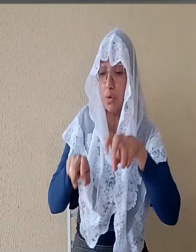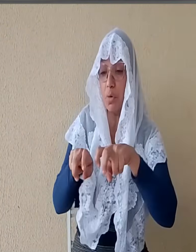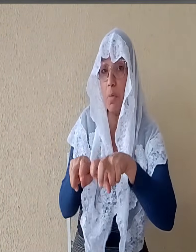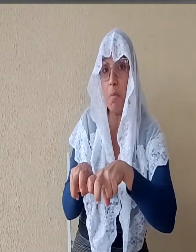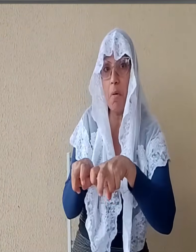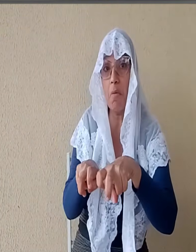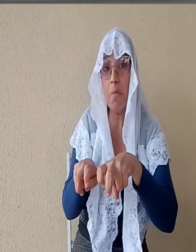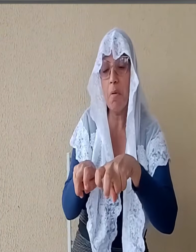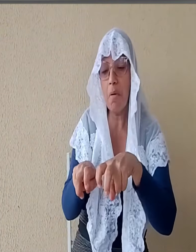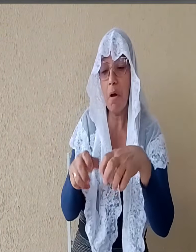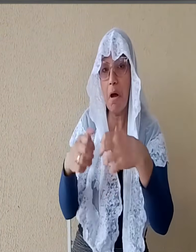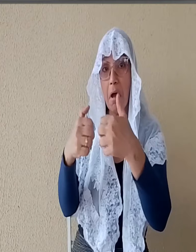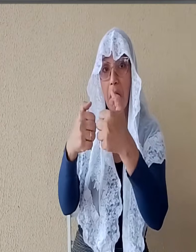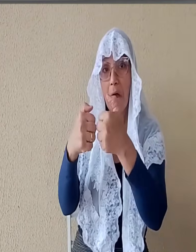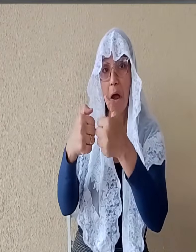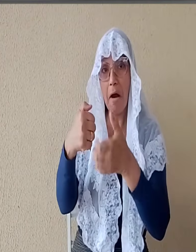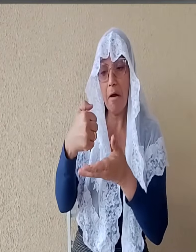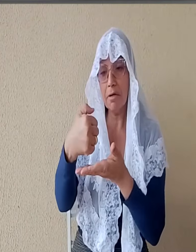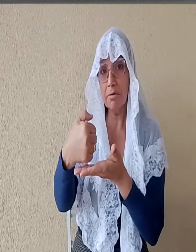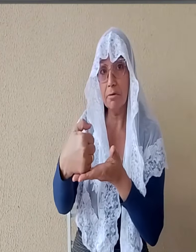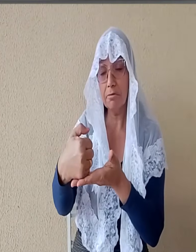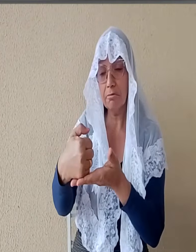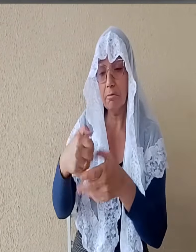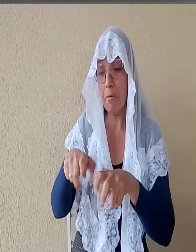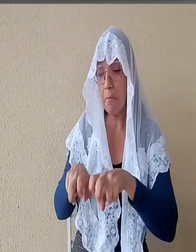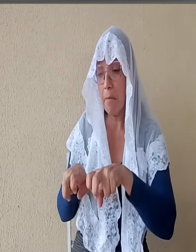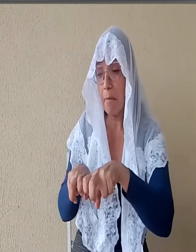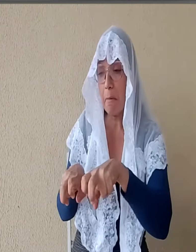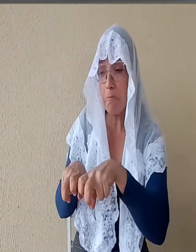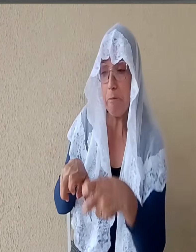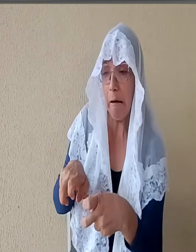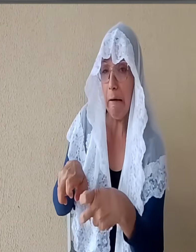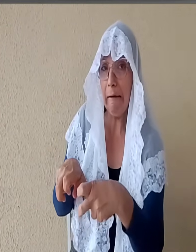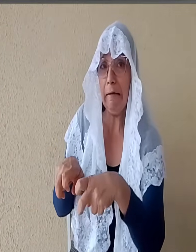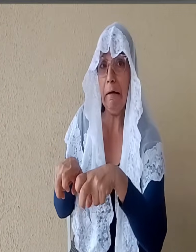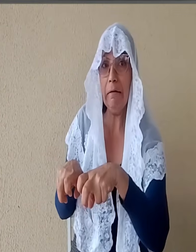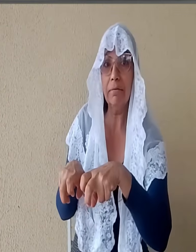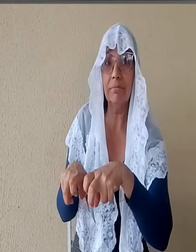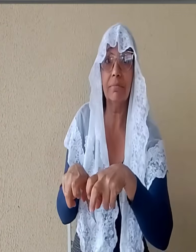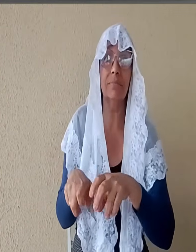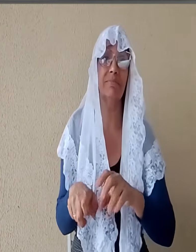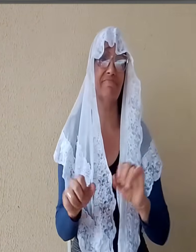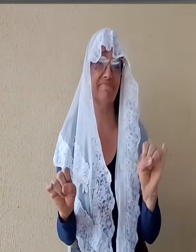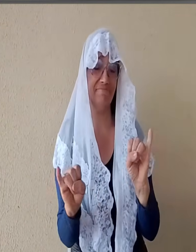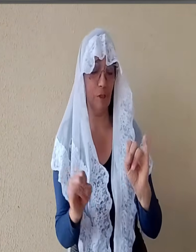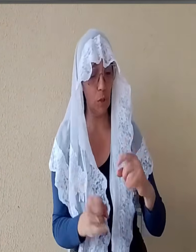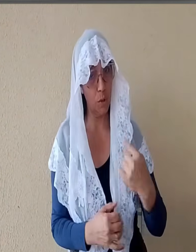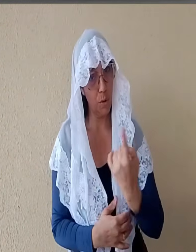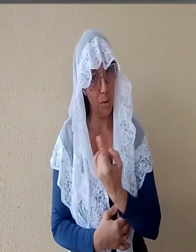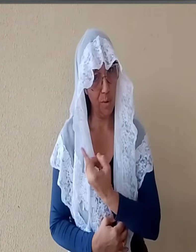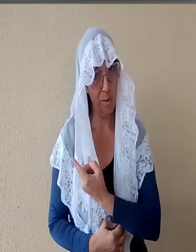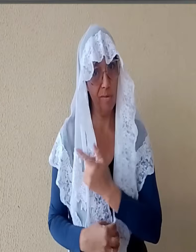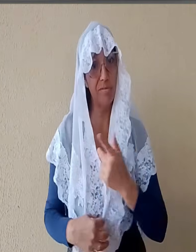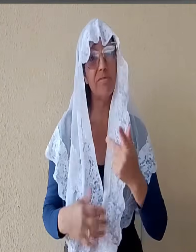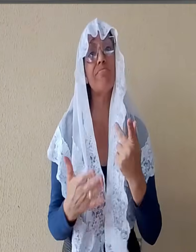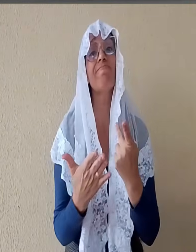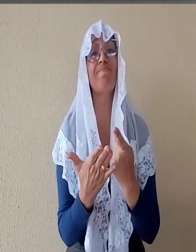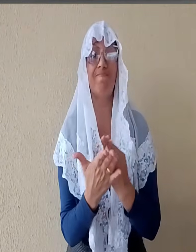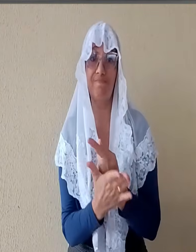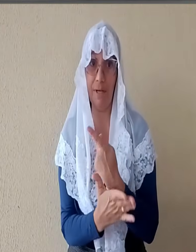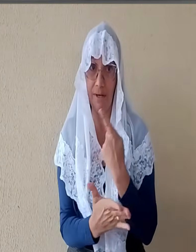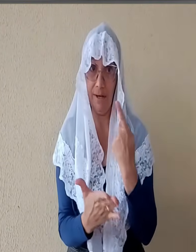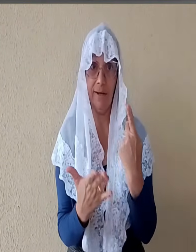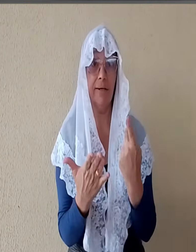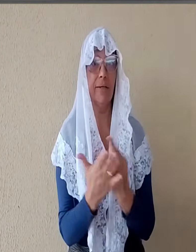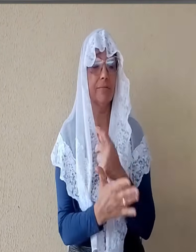nós tropeçamos, irmãos. Mas diz Deus por esta palavra, Ele quer que volte ao original. Bendito é o nome